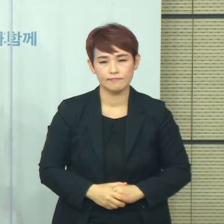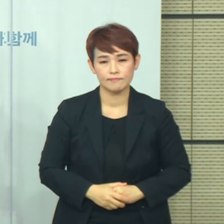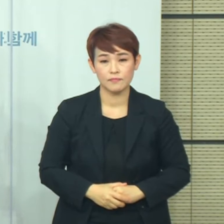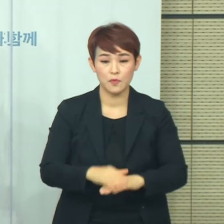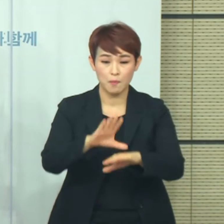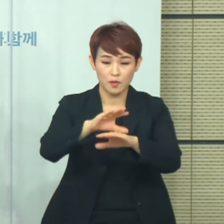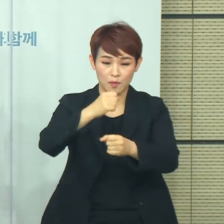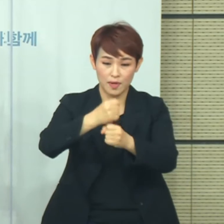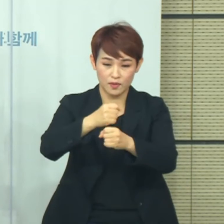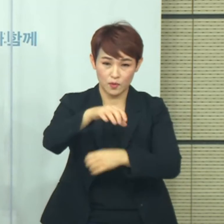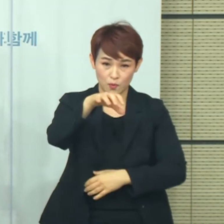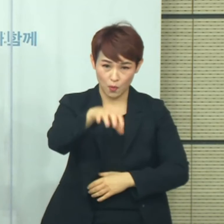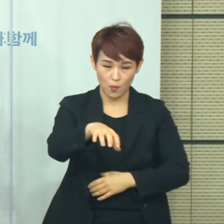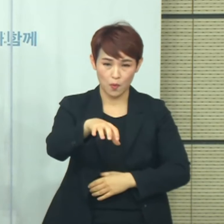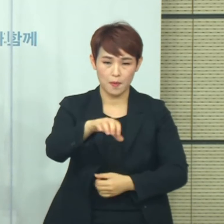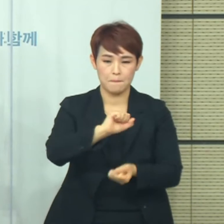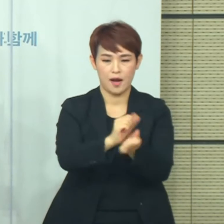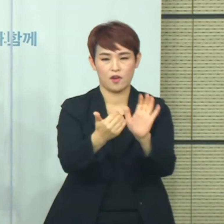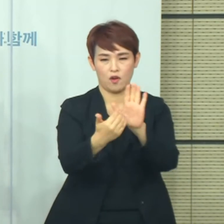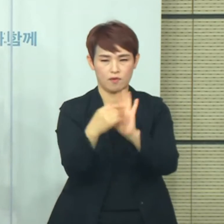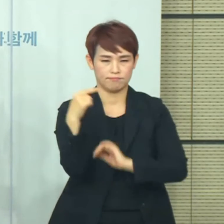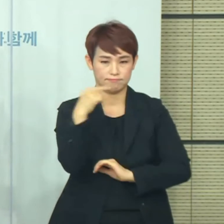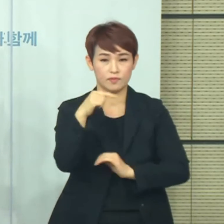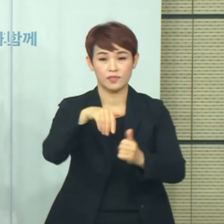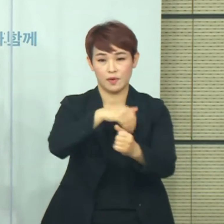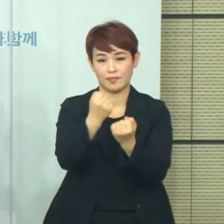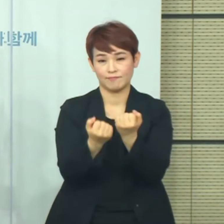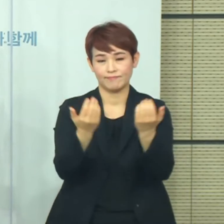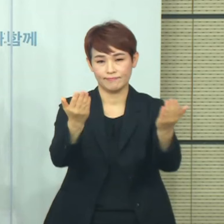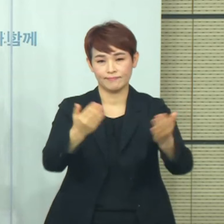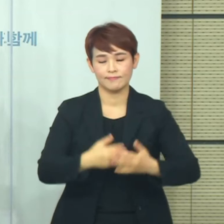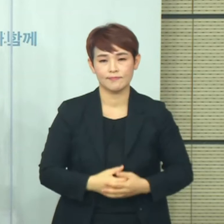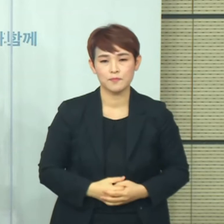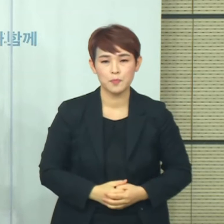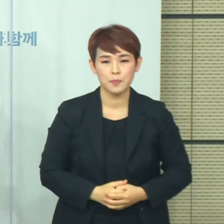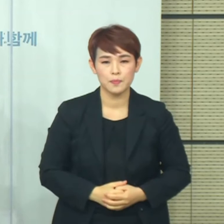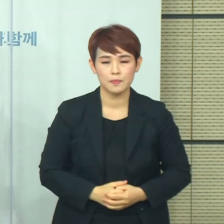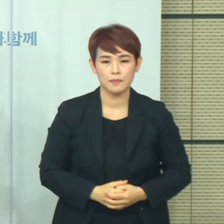방송 제작 현장에서의 방역관리 강화 방안에 대해 말씀드리겠습니다.